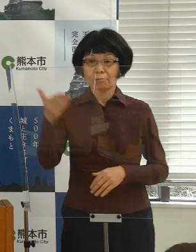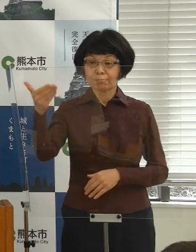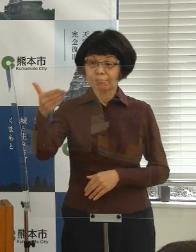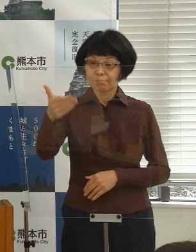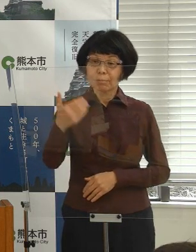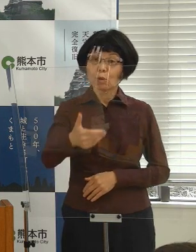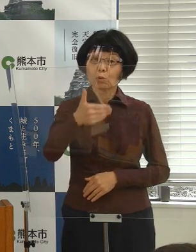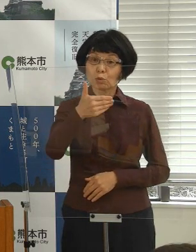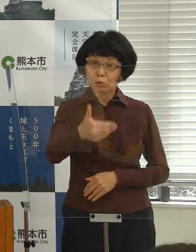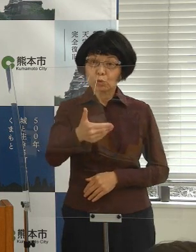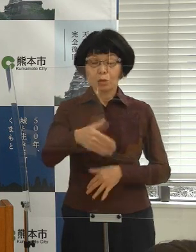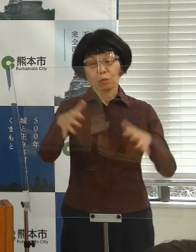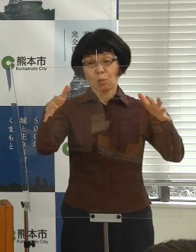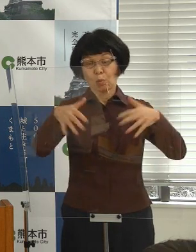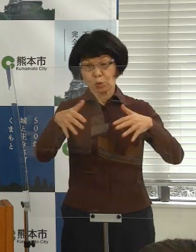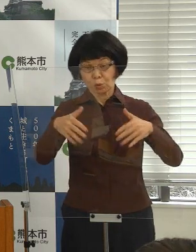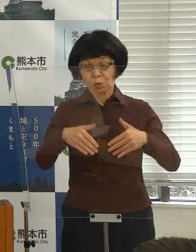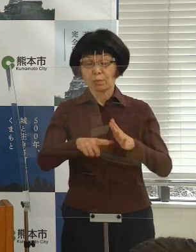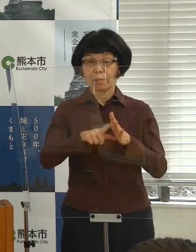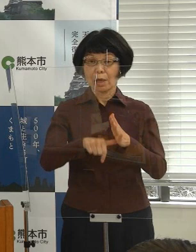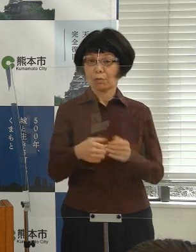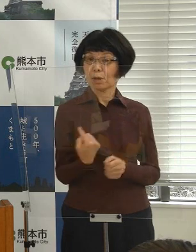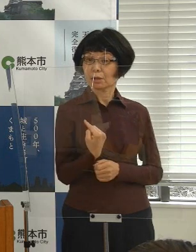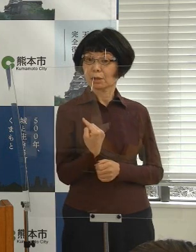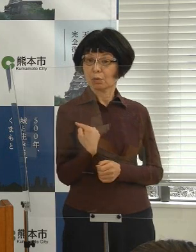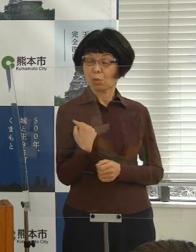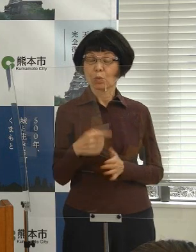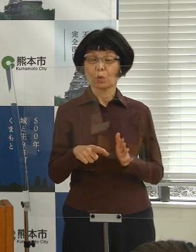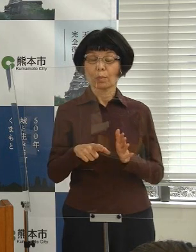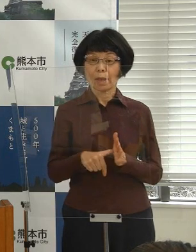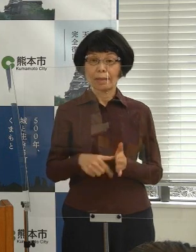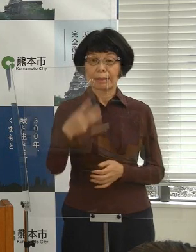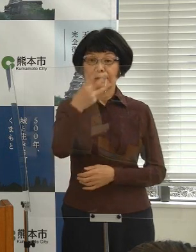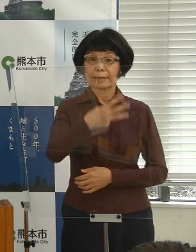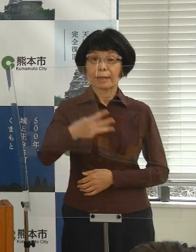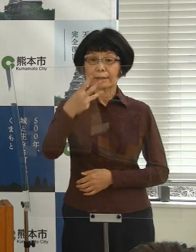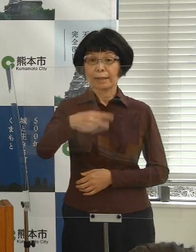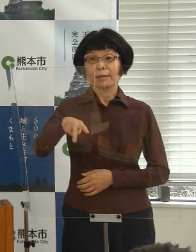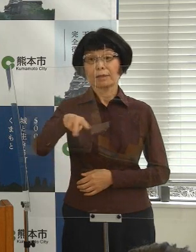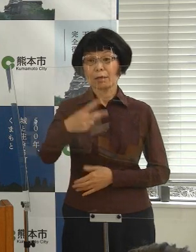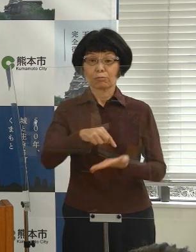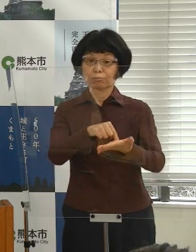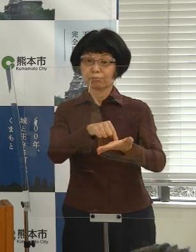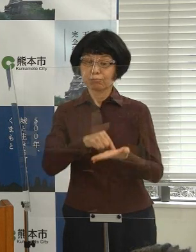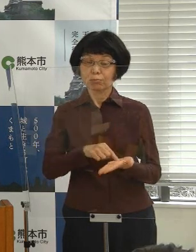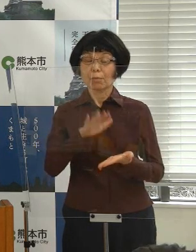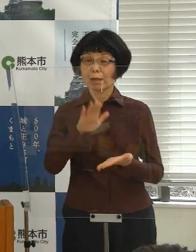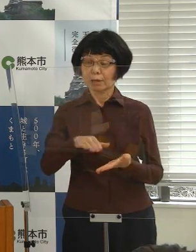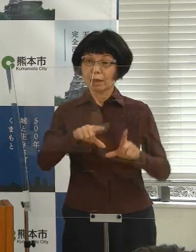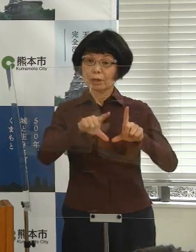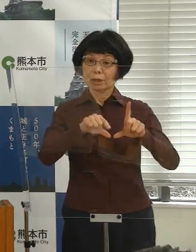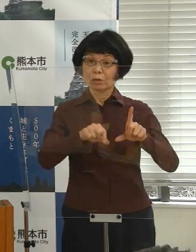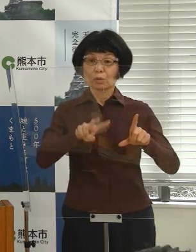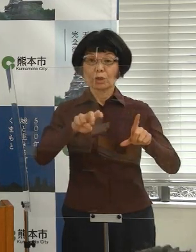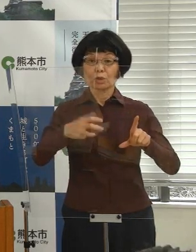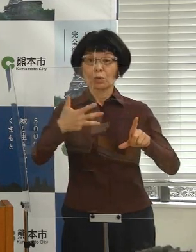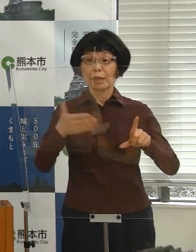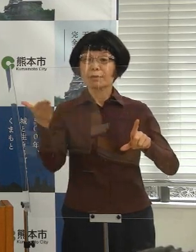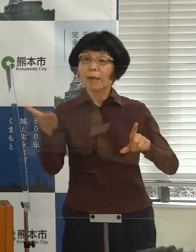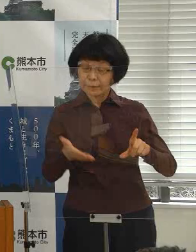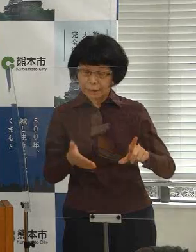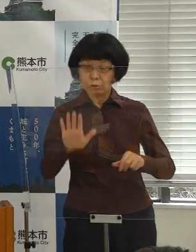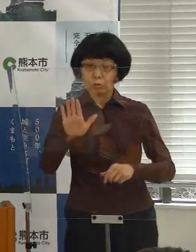状況は昨日時点で3200件、率にして 28% となります